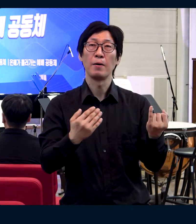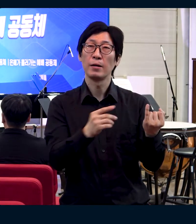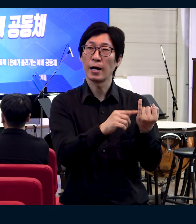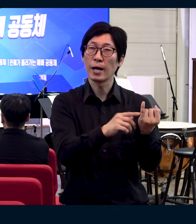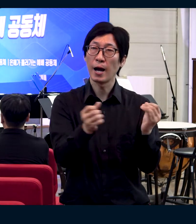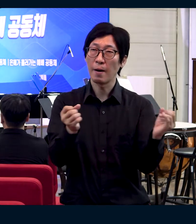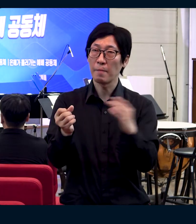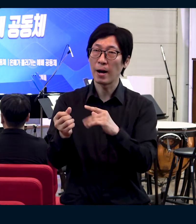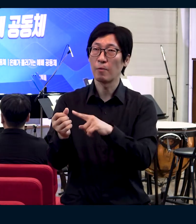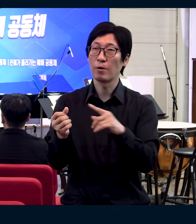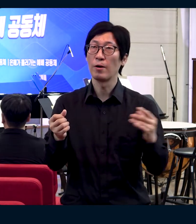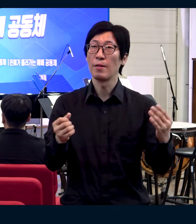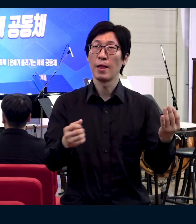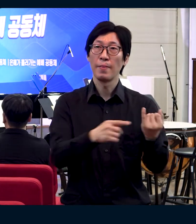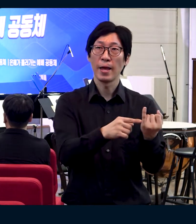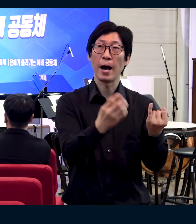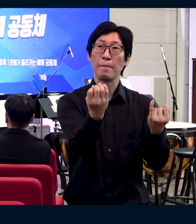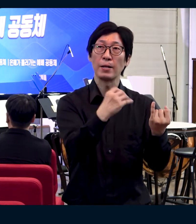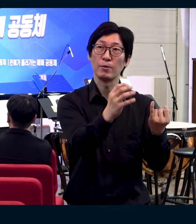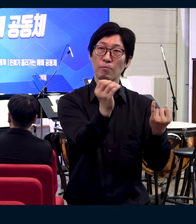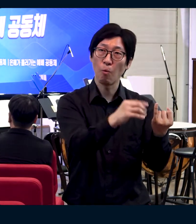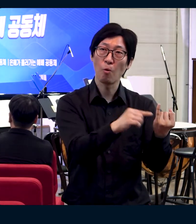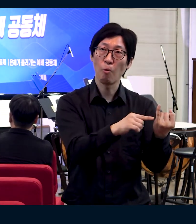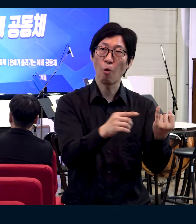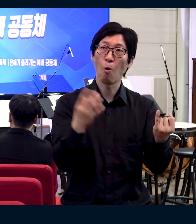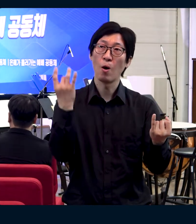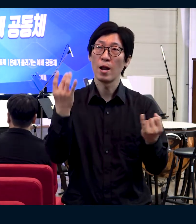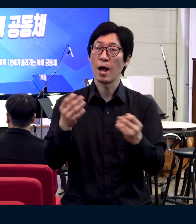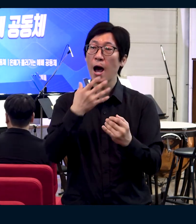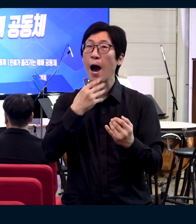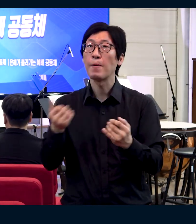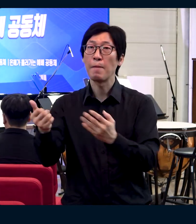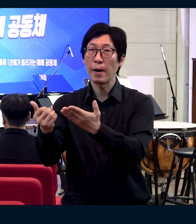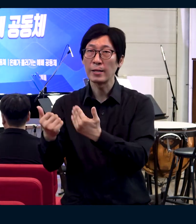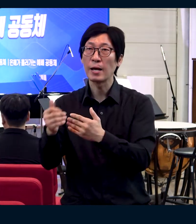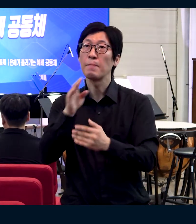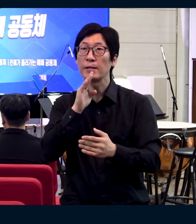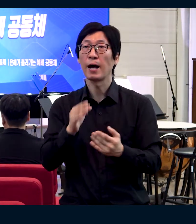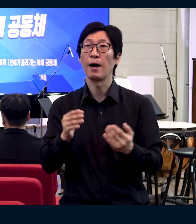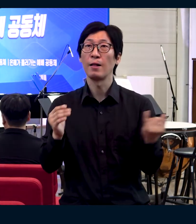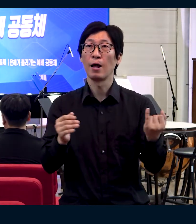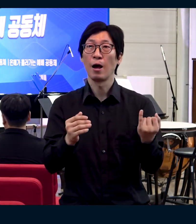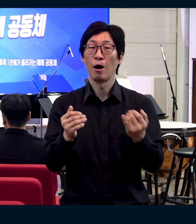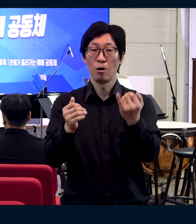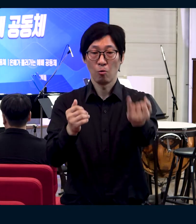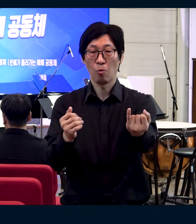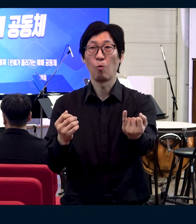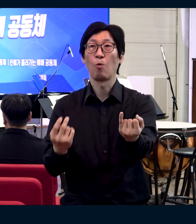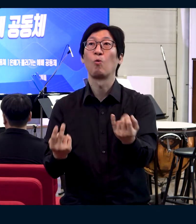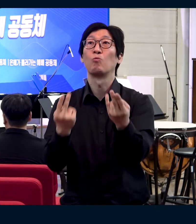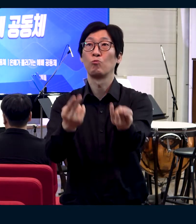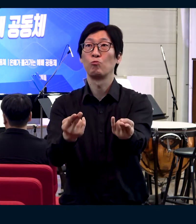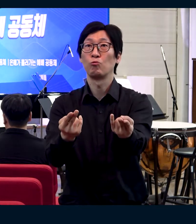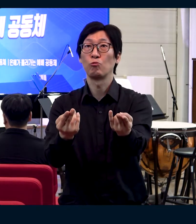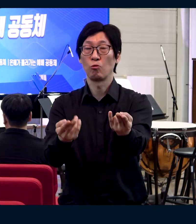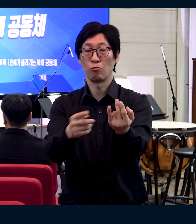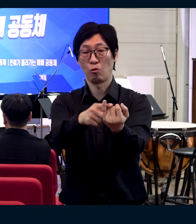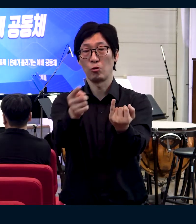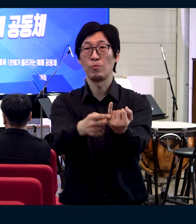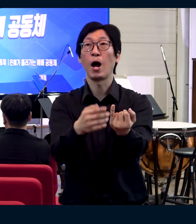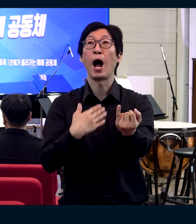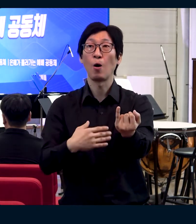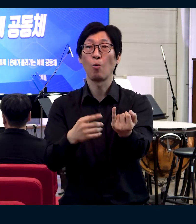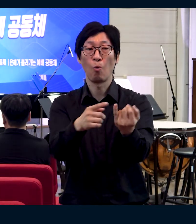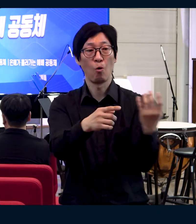내가 받는 모욕은 당신이 받아야 옳도다. 내가 나의 여종을 당신의 품에 두었거늘 그가 자기의 임신함을